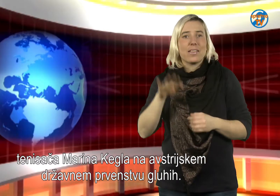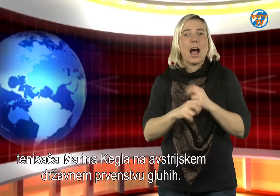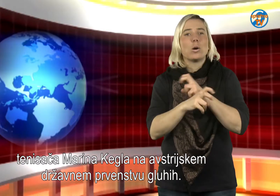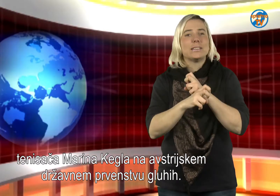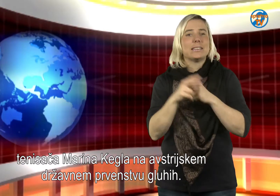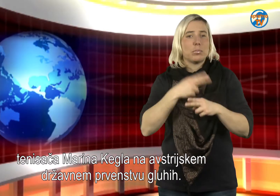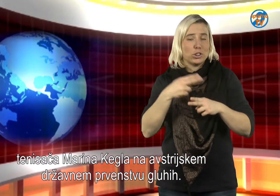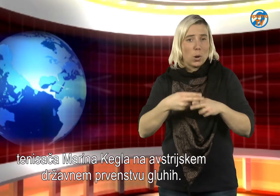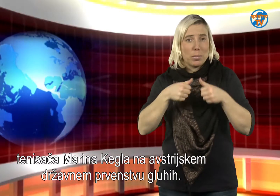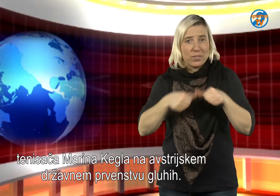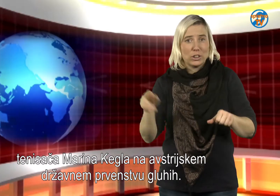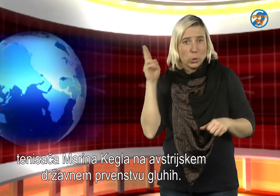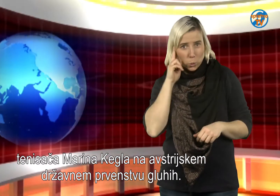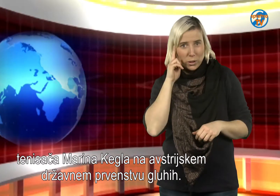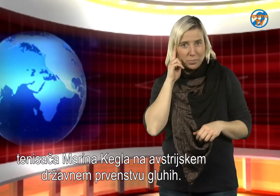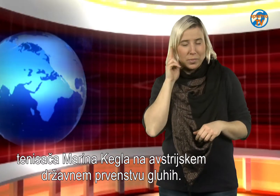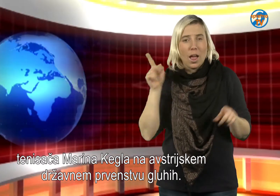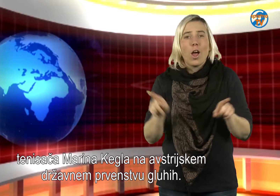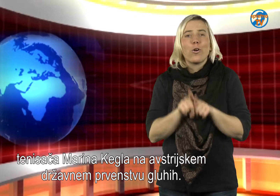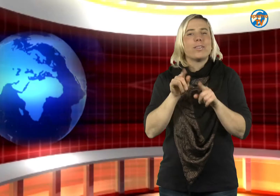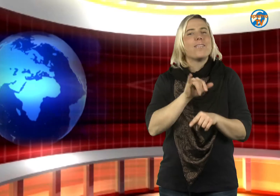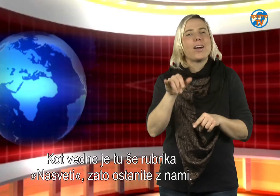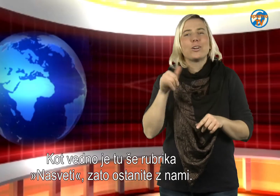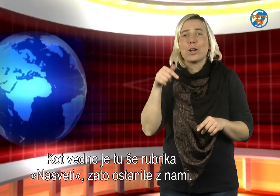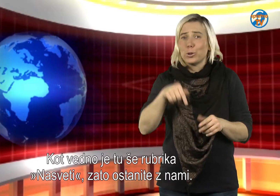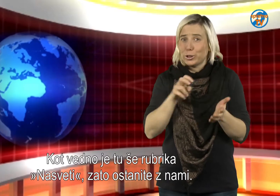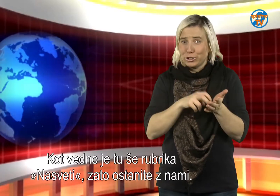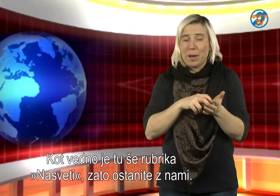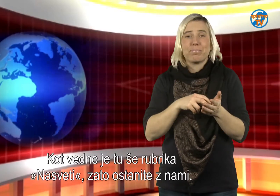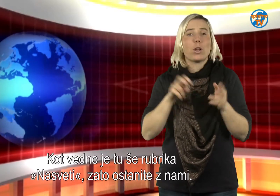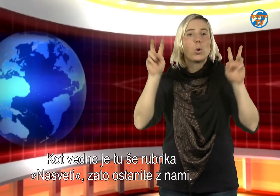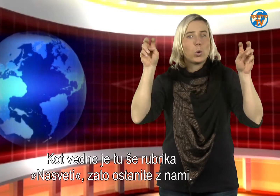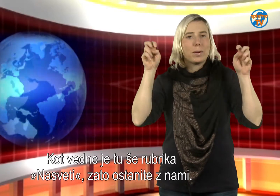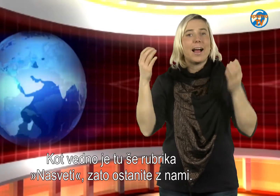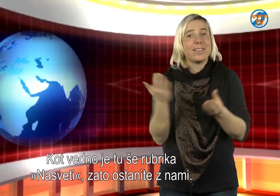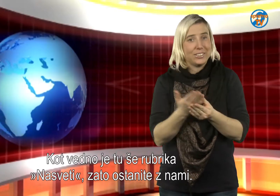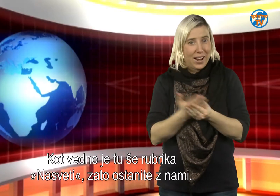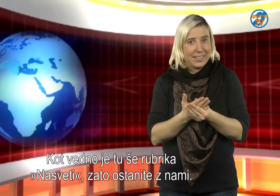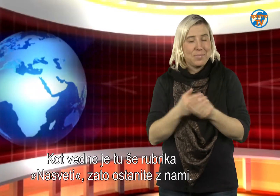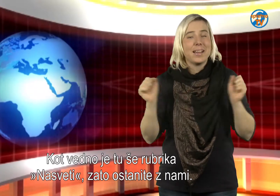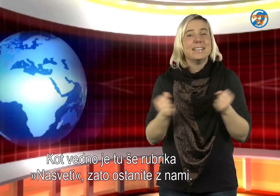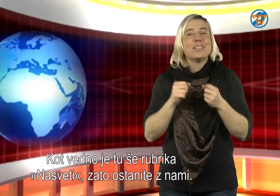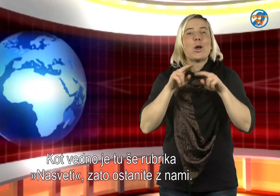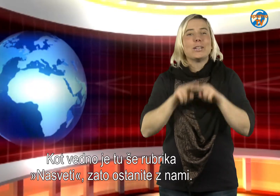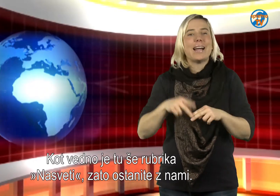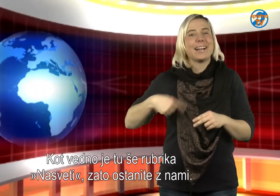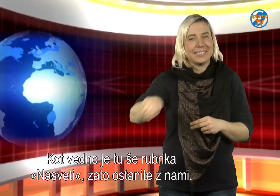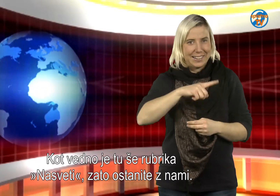Marina Kegla na avstrijskem državnem prvenstvu gluhih. Kot vedno je tu še rubrika Nasveti, zato ostanite z